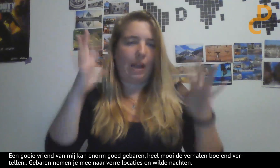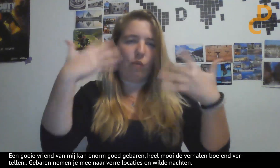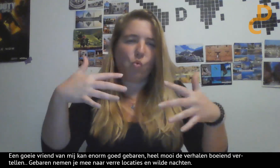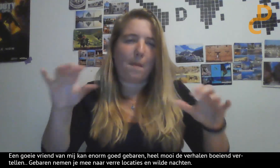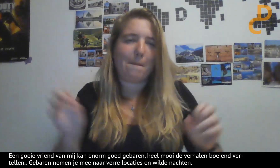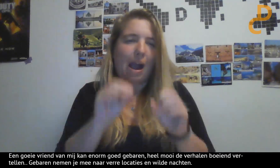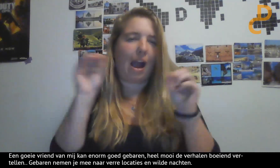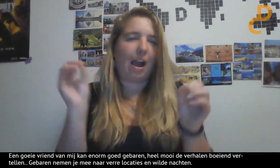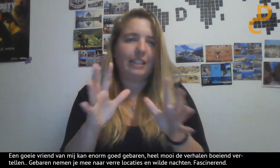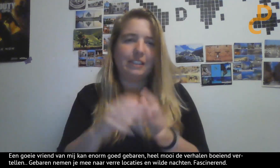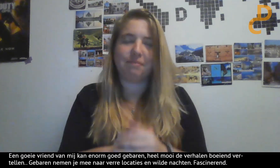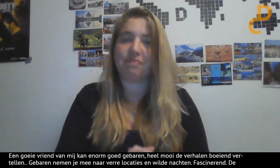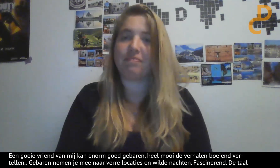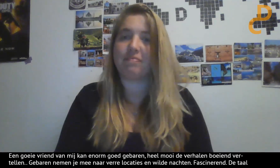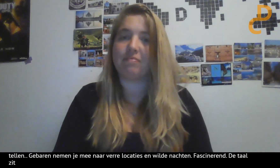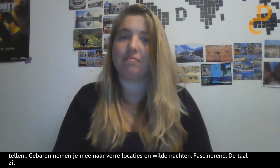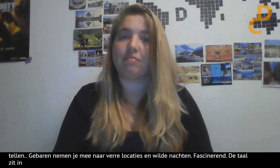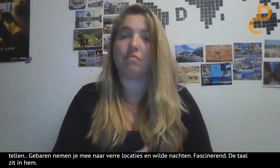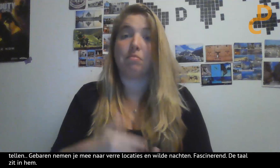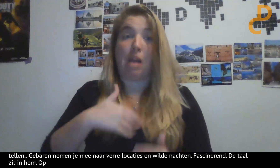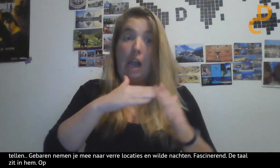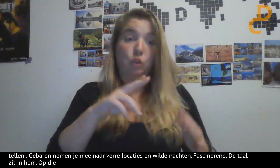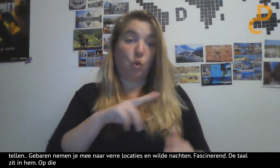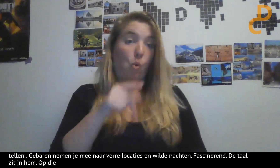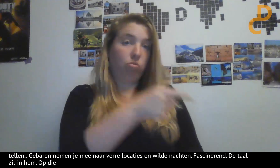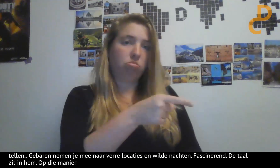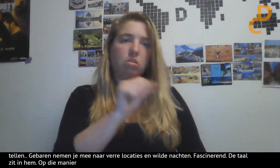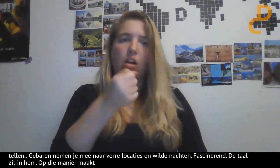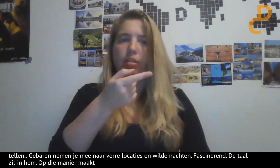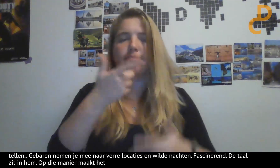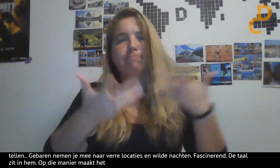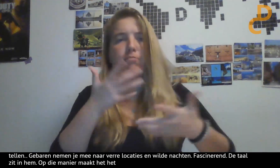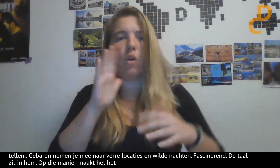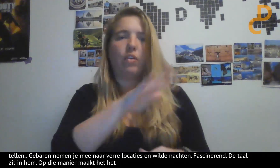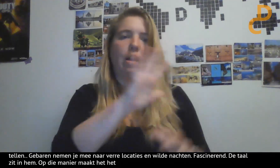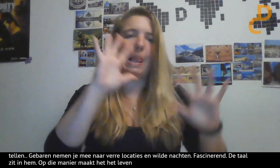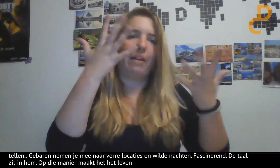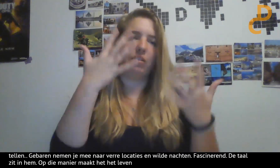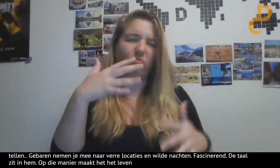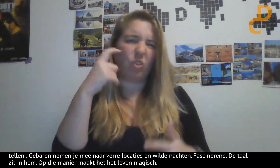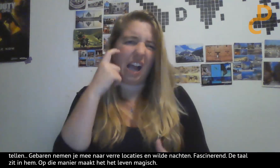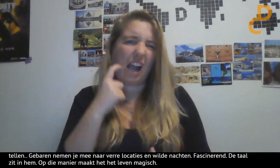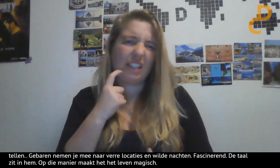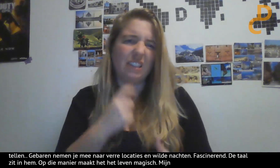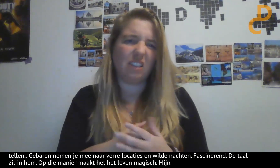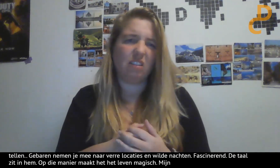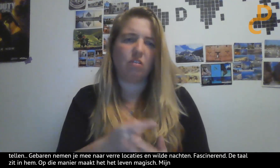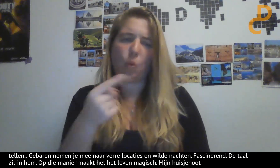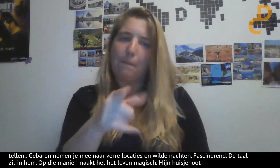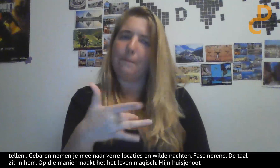hem. Op die manier maakt het leven magisch. Mijn huisgenoot kan heel goed vertellen over haar leven. Het